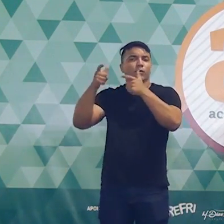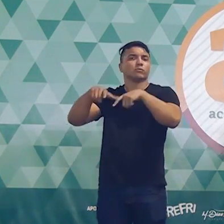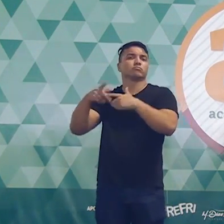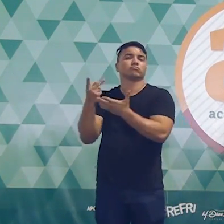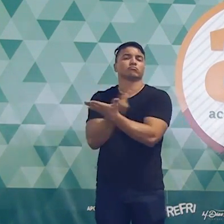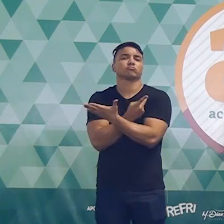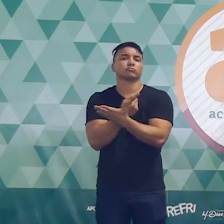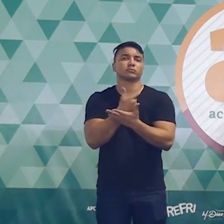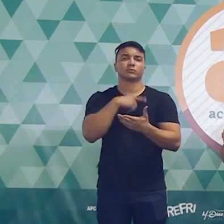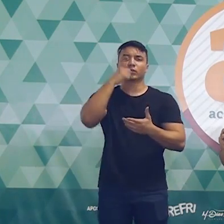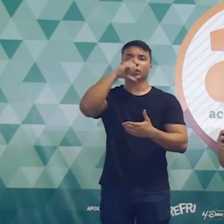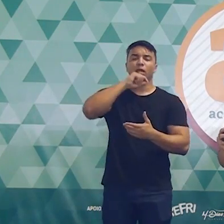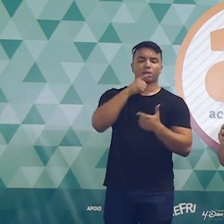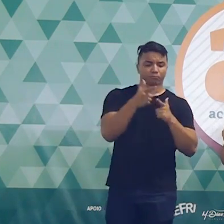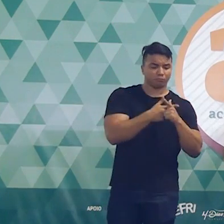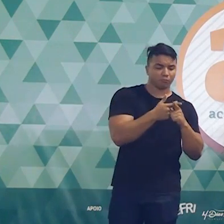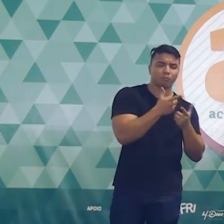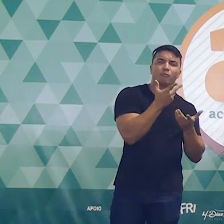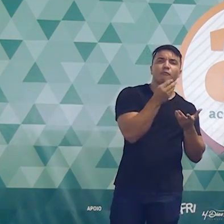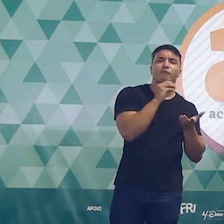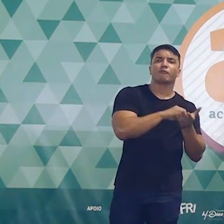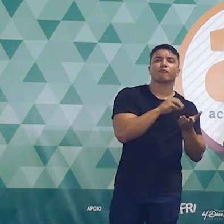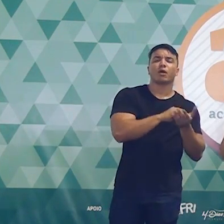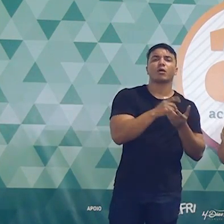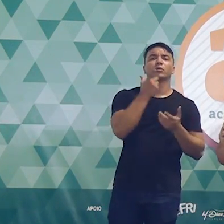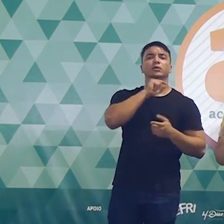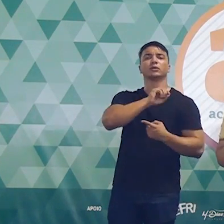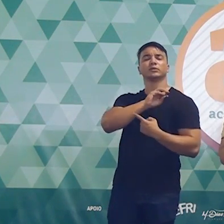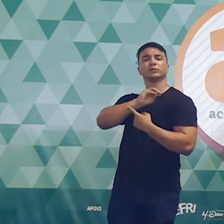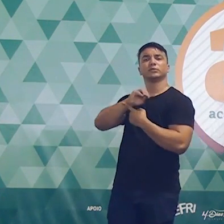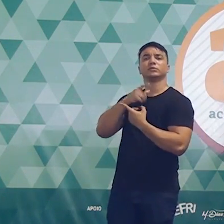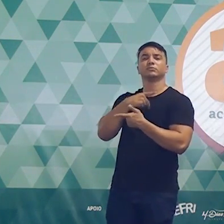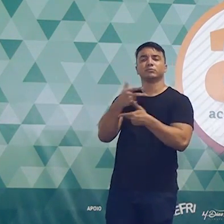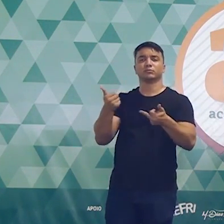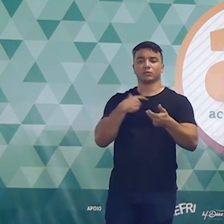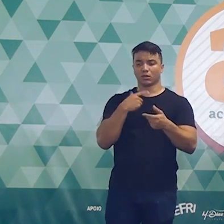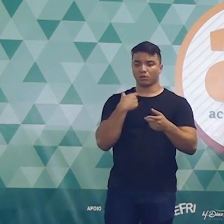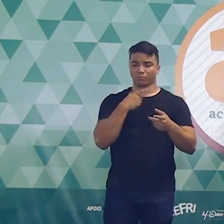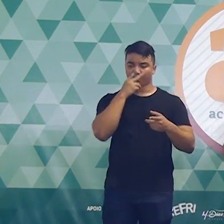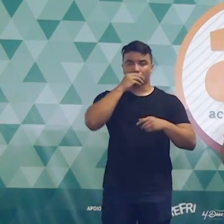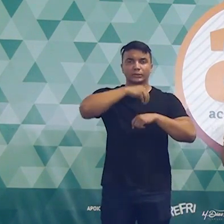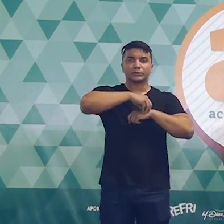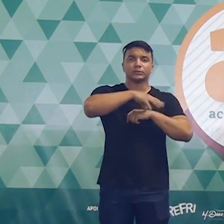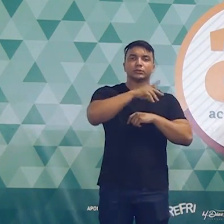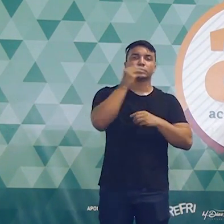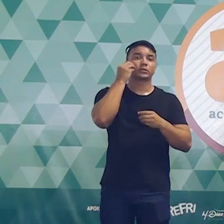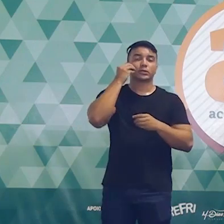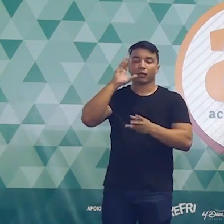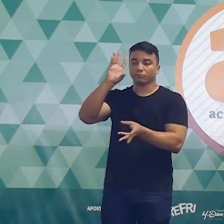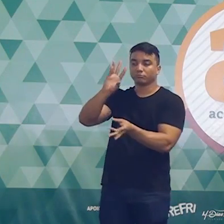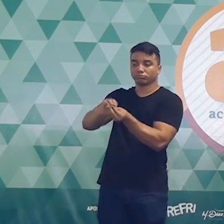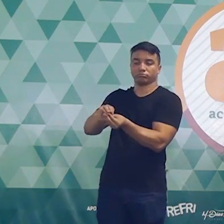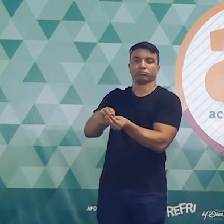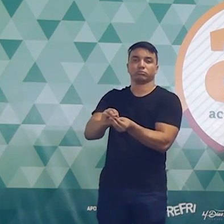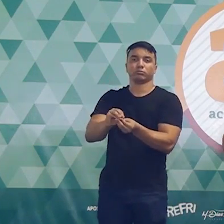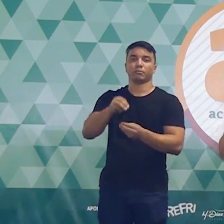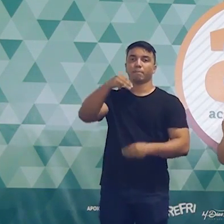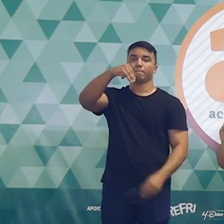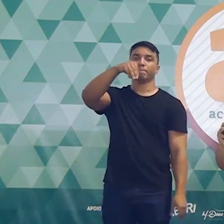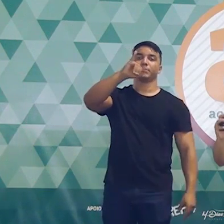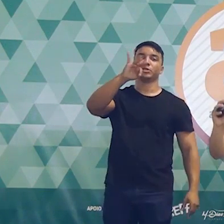vêm, quem está falhando e o que é que eu sugiro para esse problema pelo menos ser mitigado. O que é